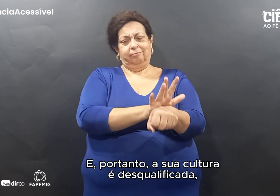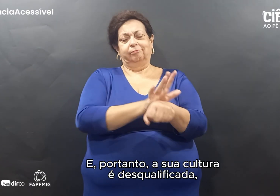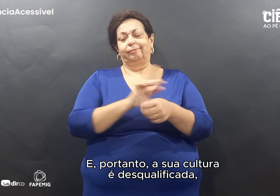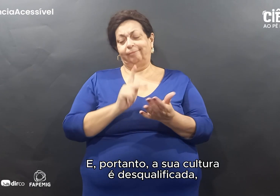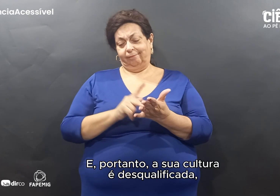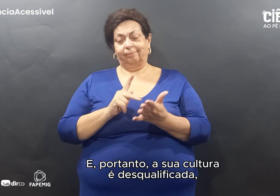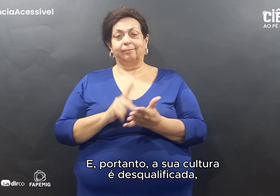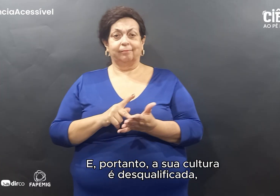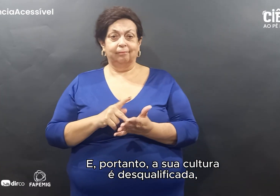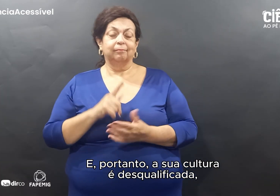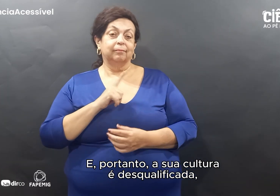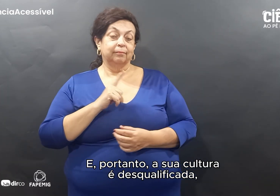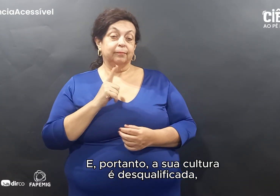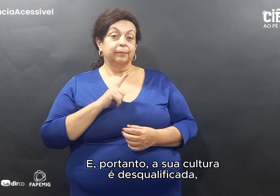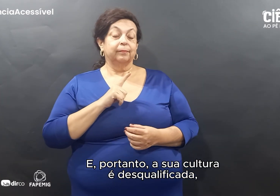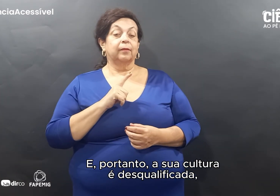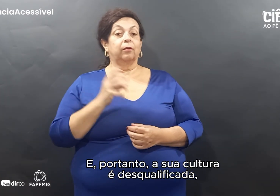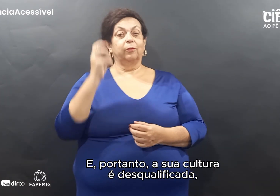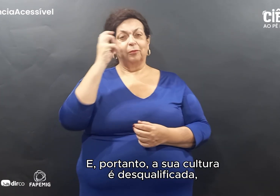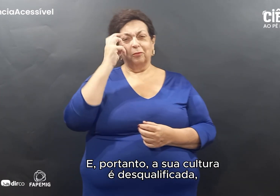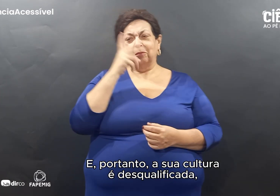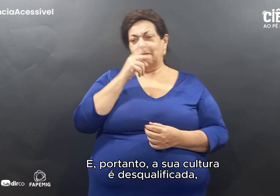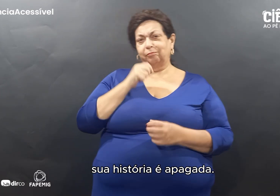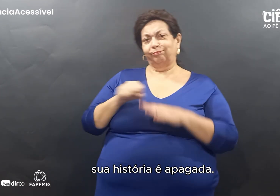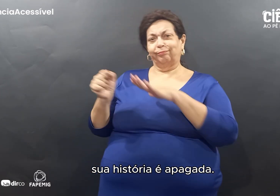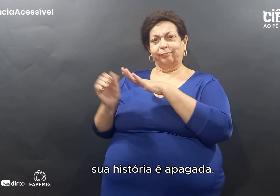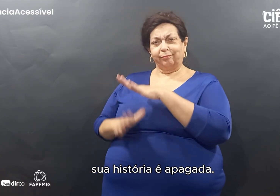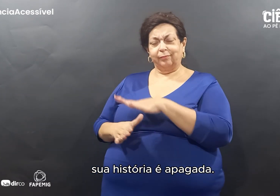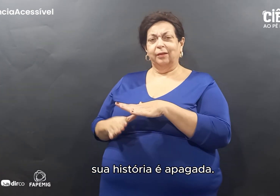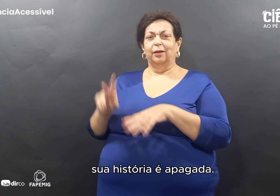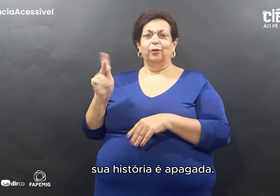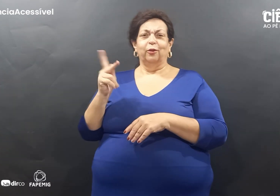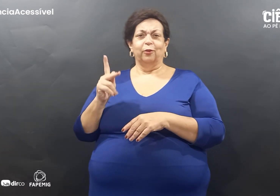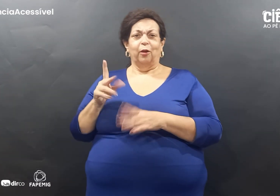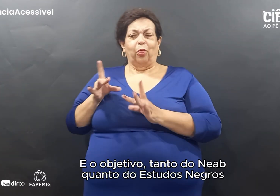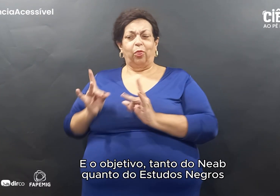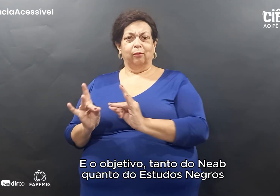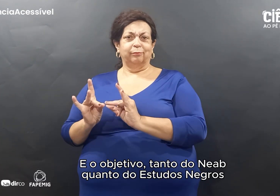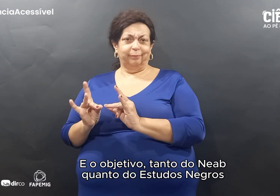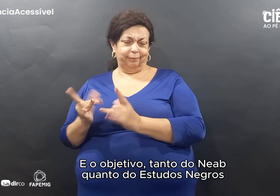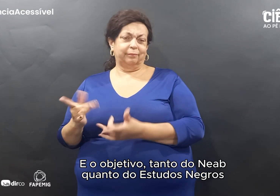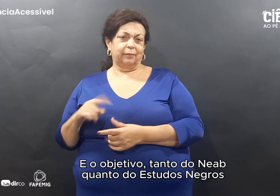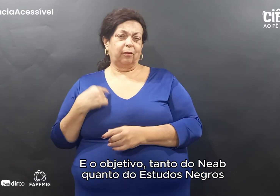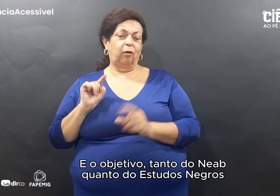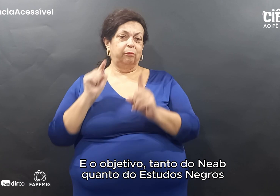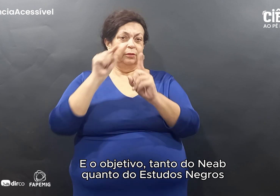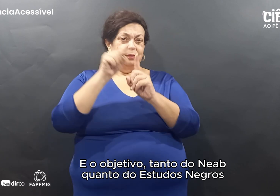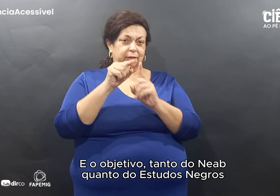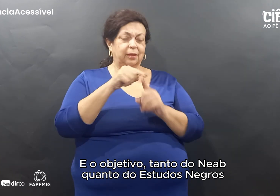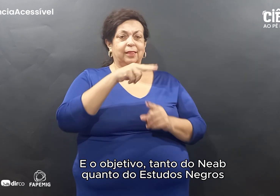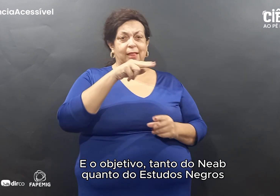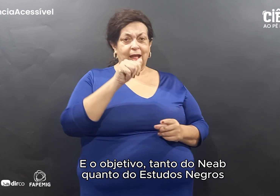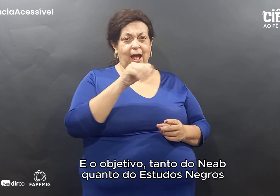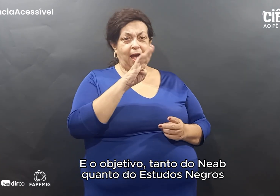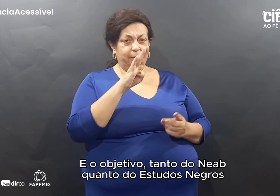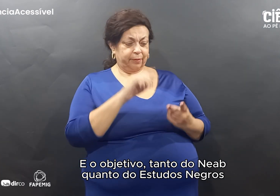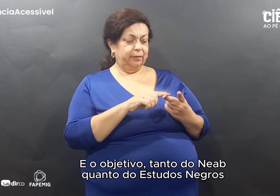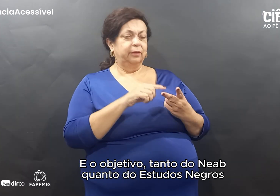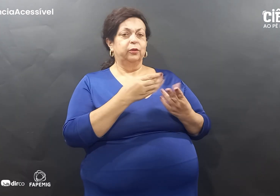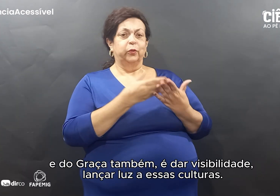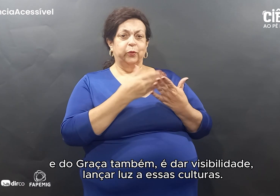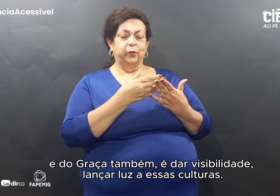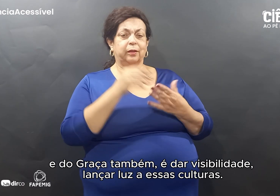E, portanto, a sua cultura é desqualificada, a sua história é apagada. E o objetivo tanto do NEAB quanto do Estudos